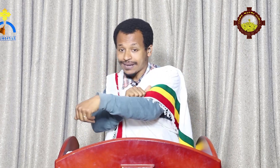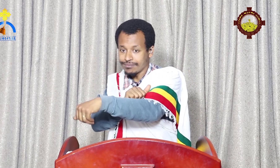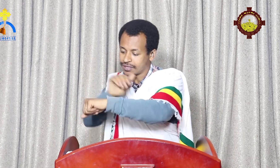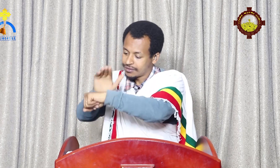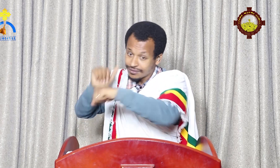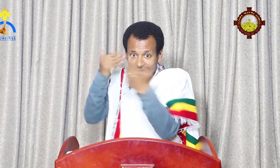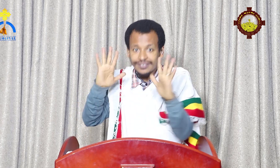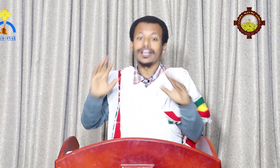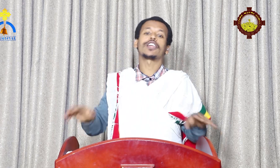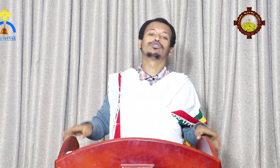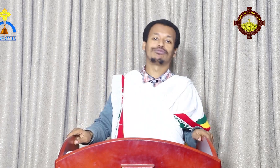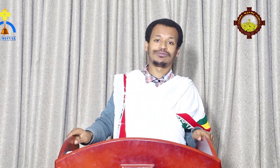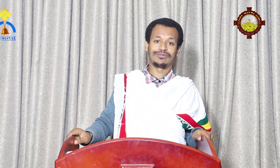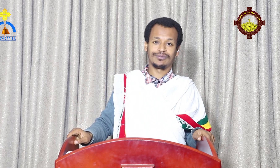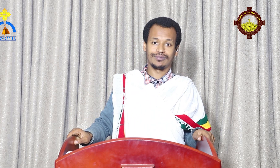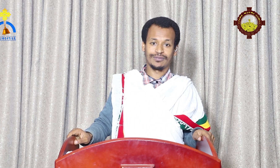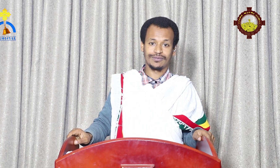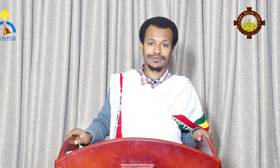አብርሃም ጠራችው።